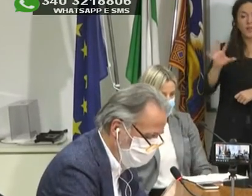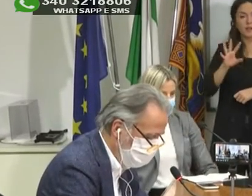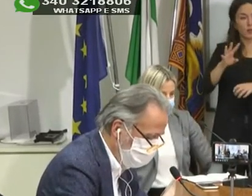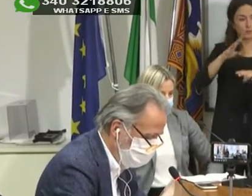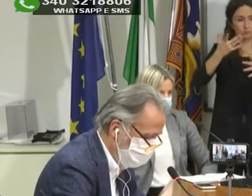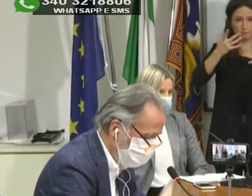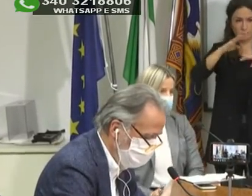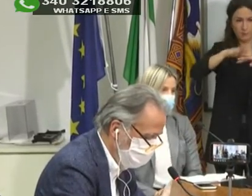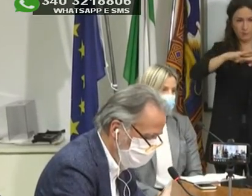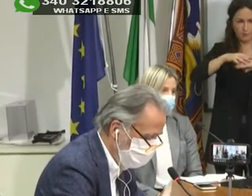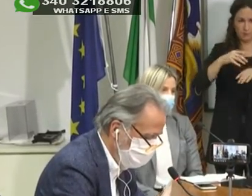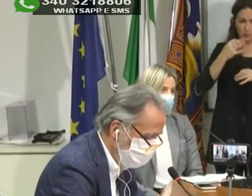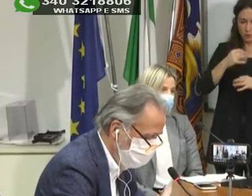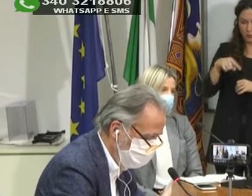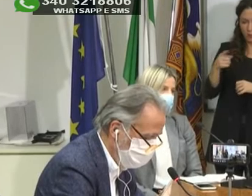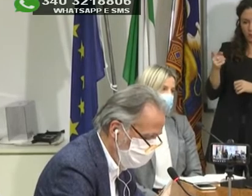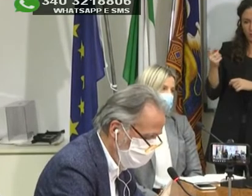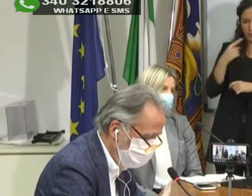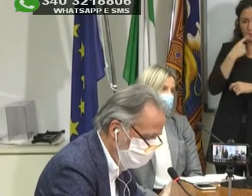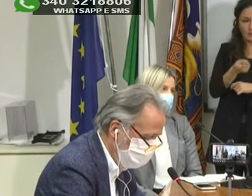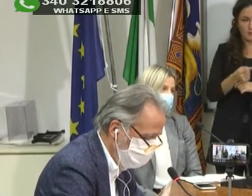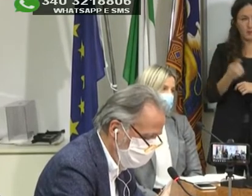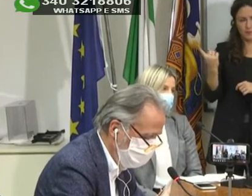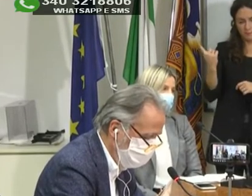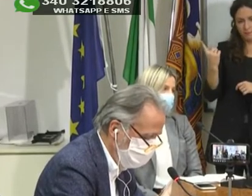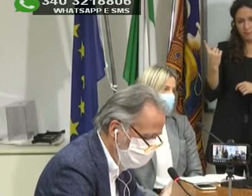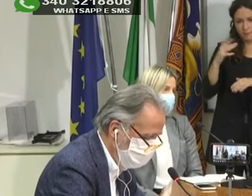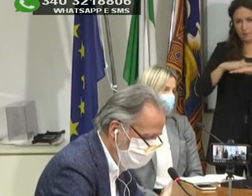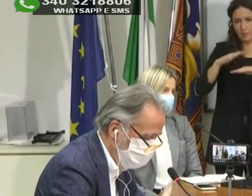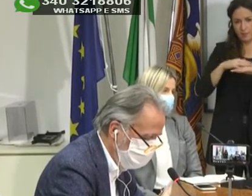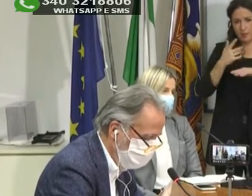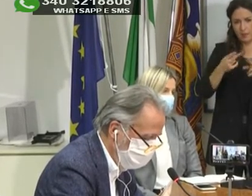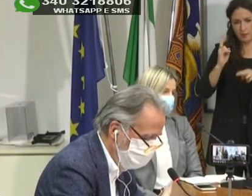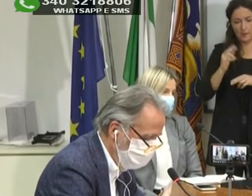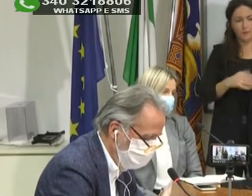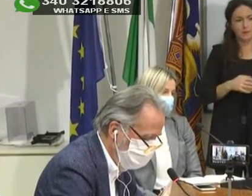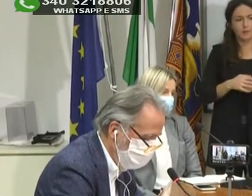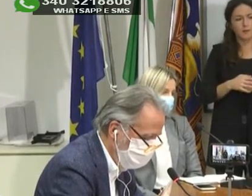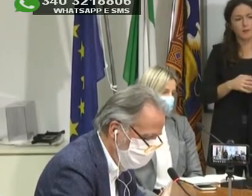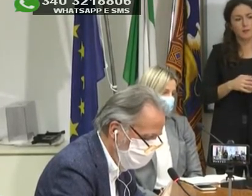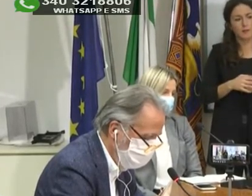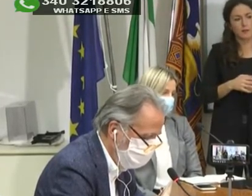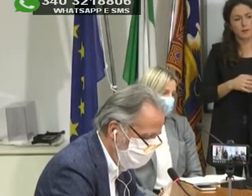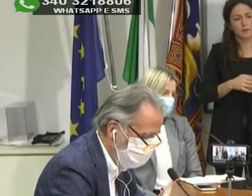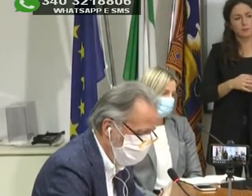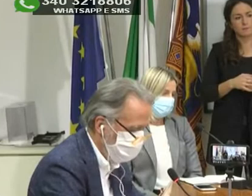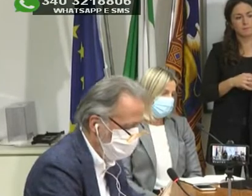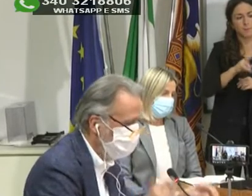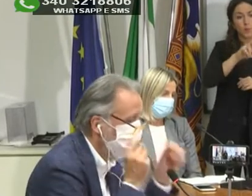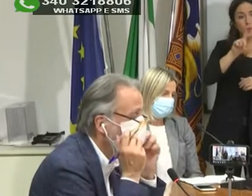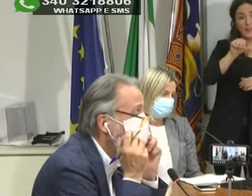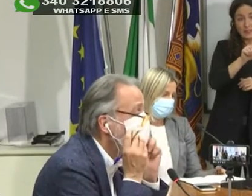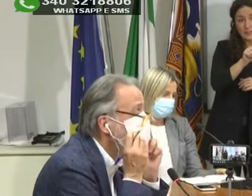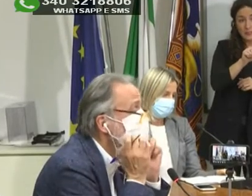ma poi casomai lo dice la mia collega che è molto più titolata a farlo, quindi ovviamente il confine tra una ULS e l'altra è del